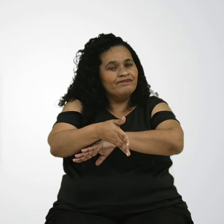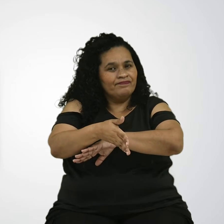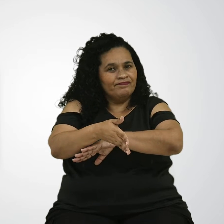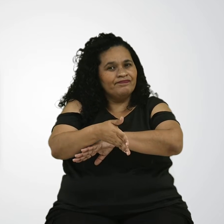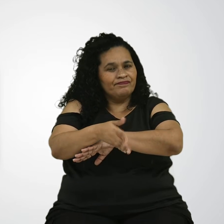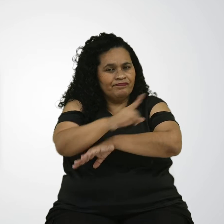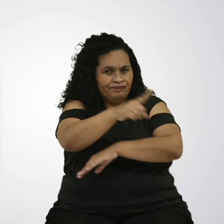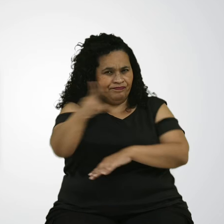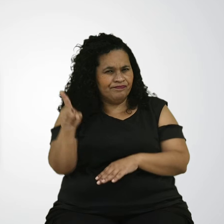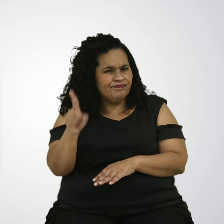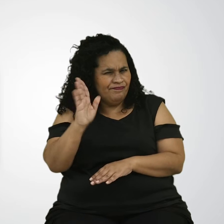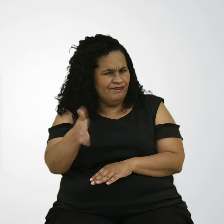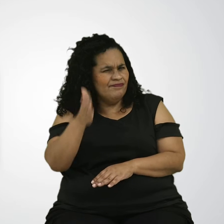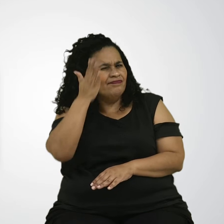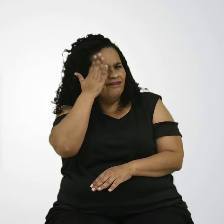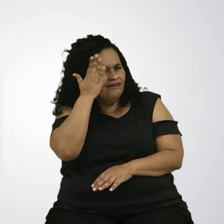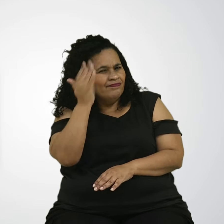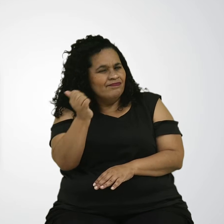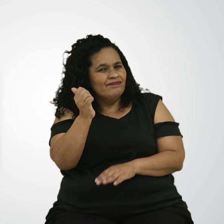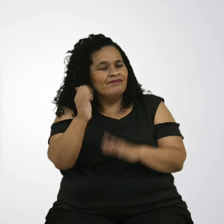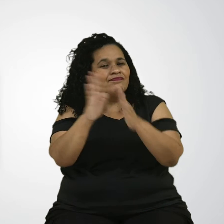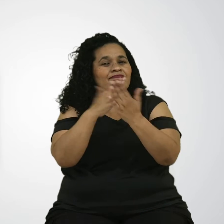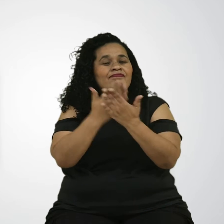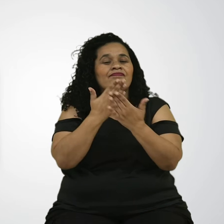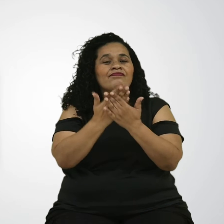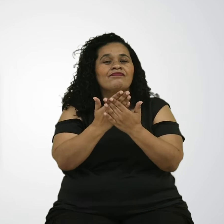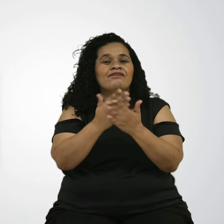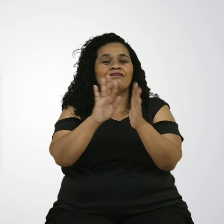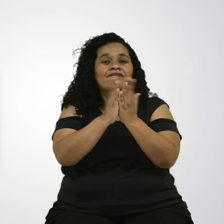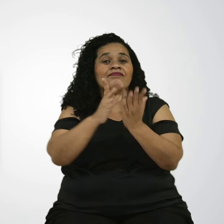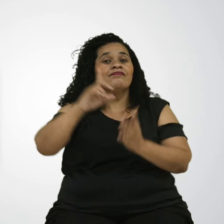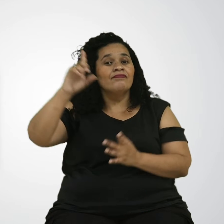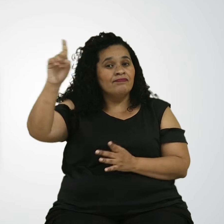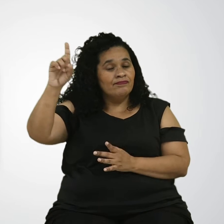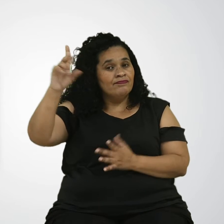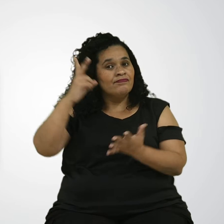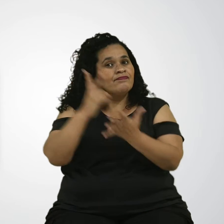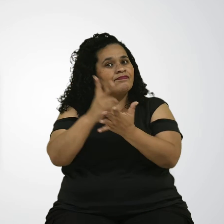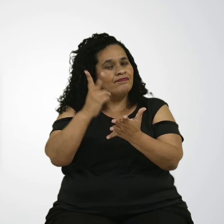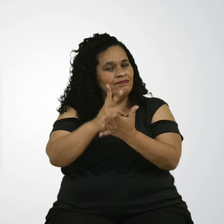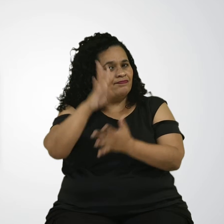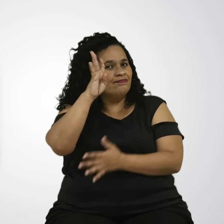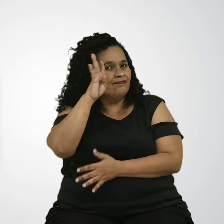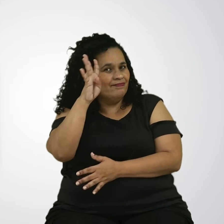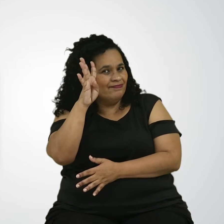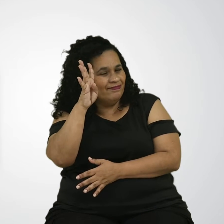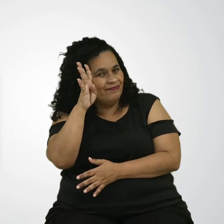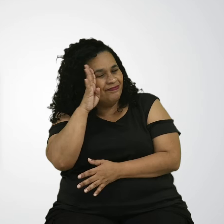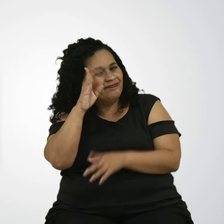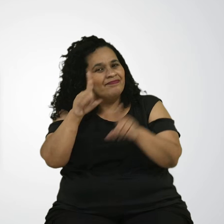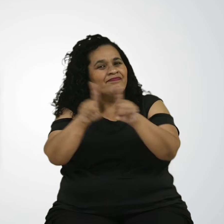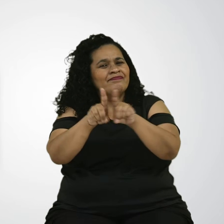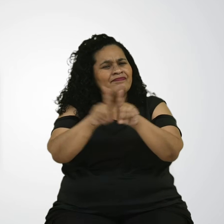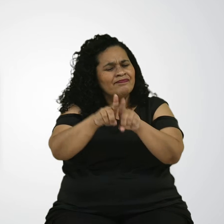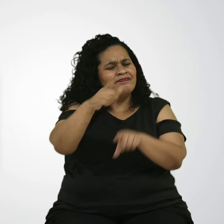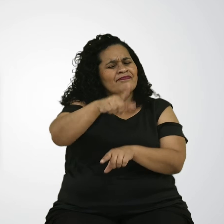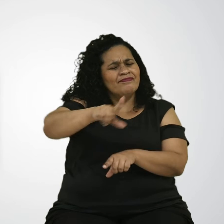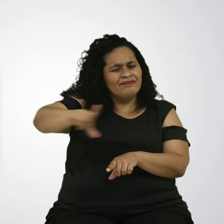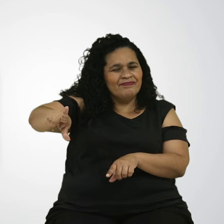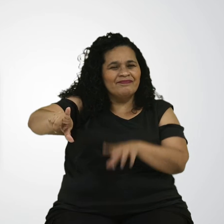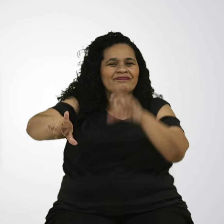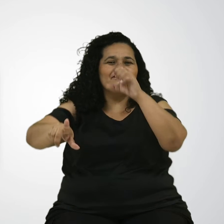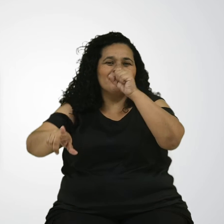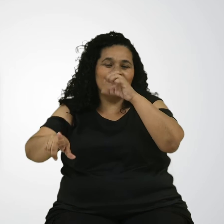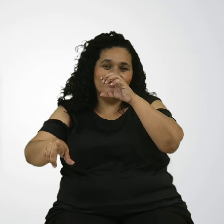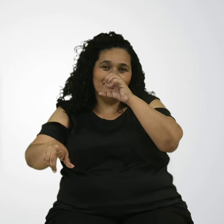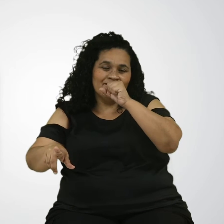você sabe, a nossa Escola Bíblica vai ao ar todas as quartas-feiras e é reprisada aos sábados, mas ela fica aqui disponível